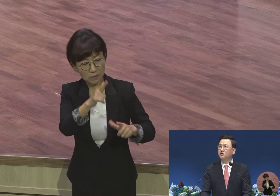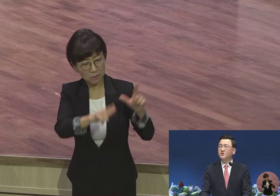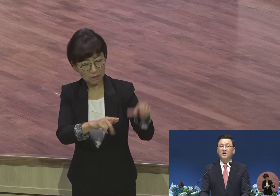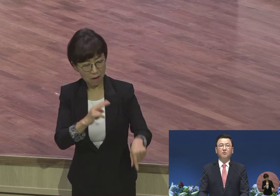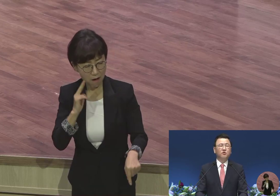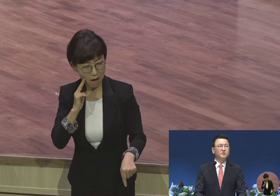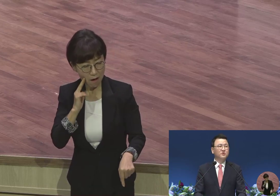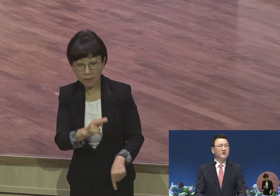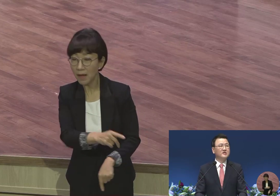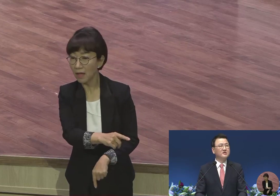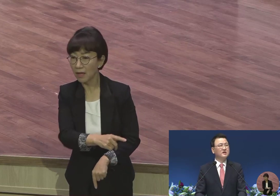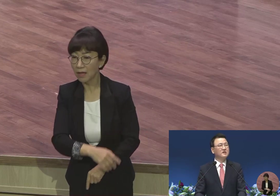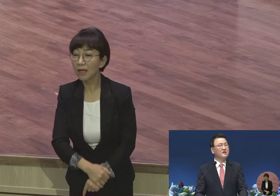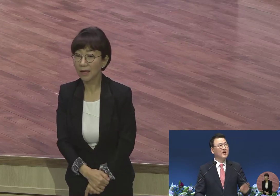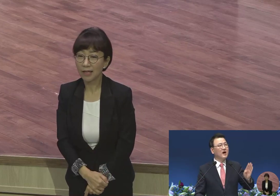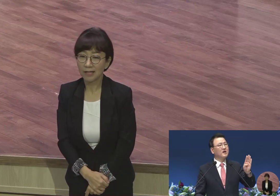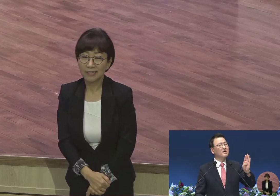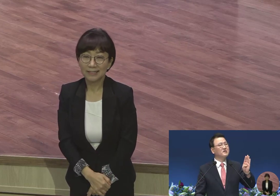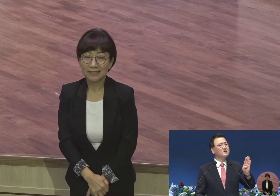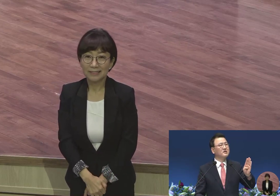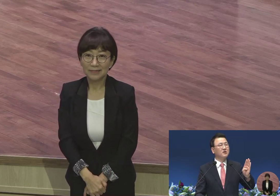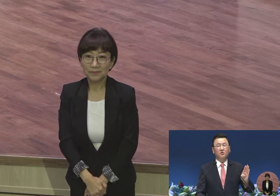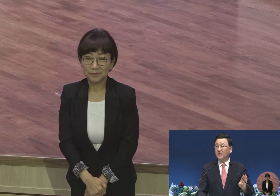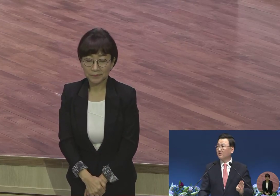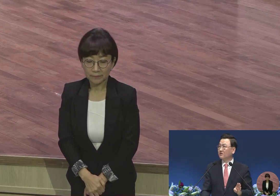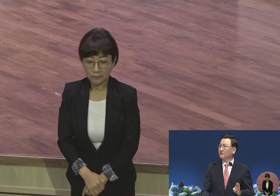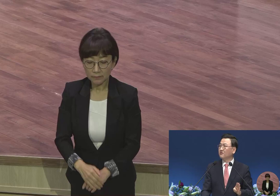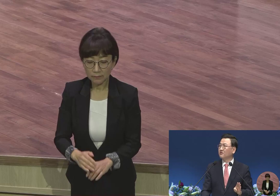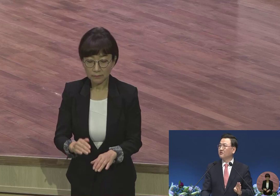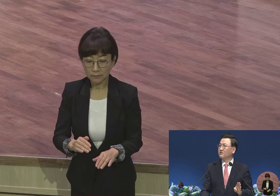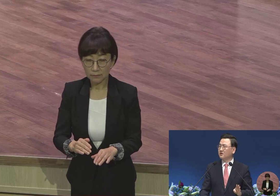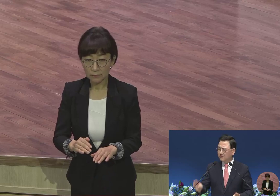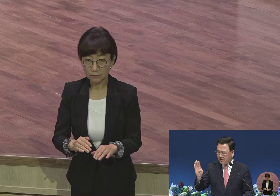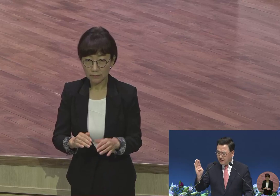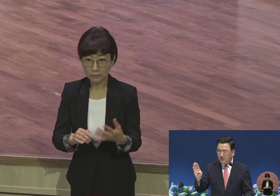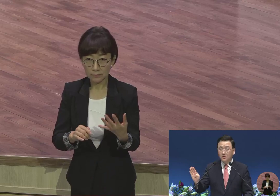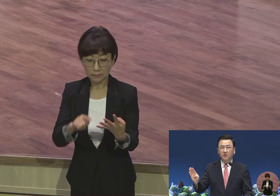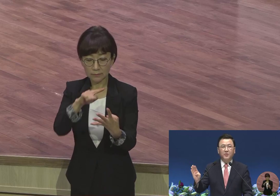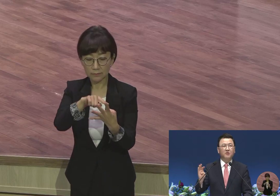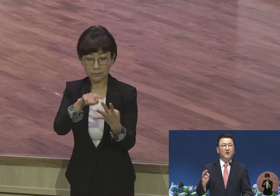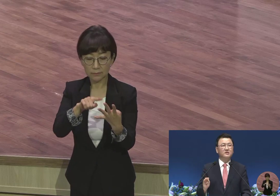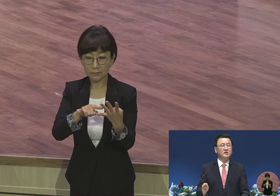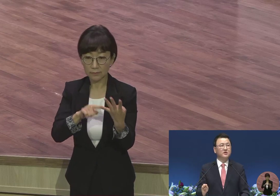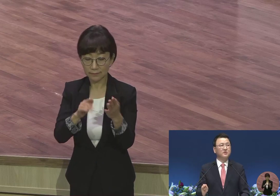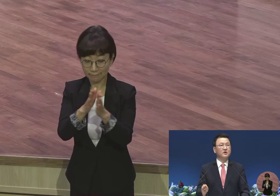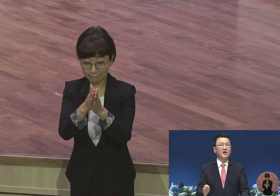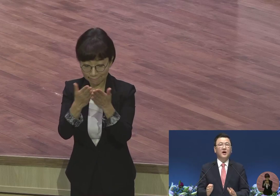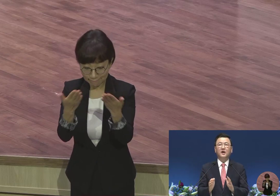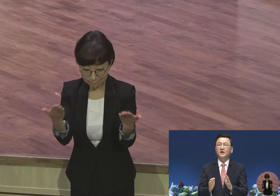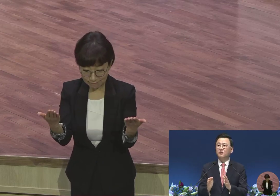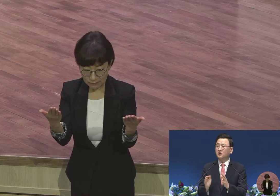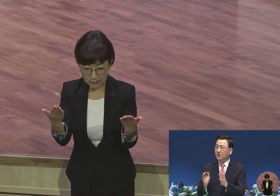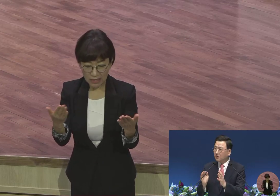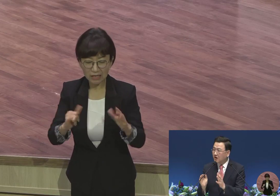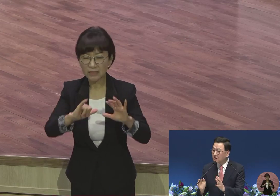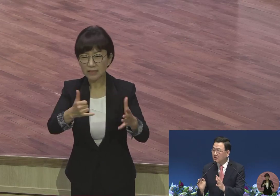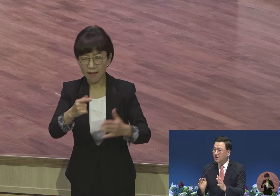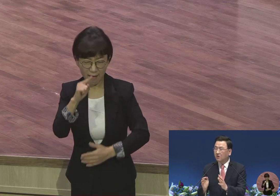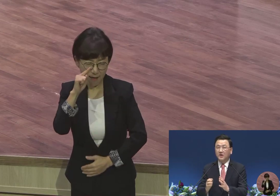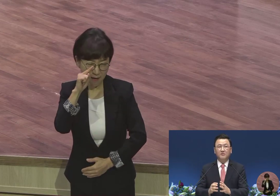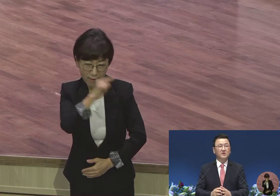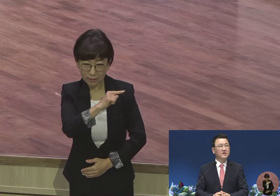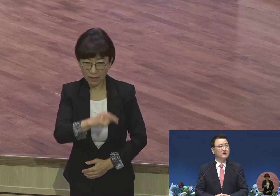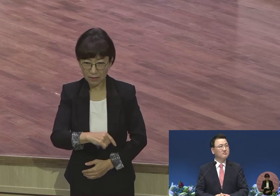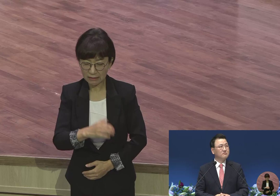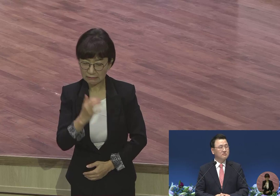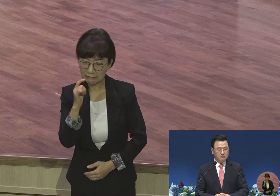그 예수님의 사복음서에 세상을 악한 세대라고 말하거든요. 음란한 세대요, 폐역한 세대요, 하나님을 대적하는